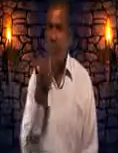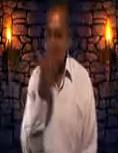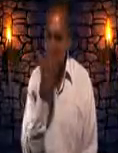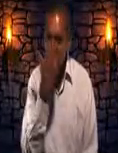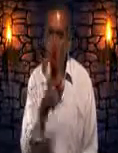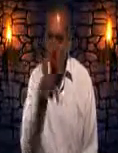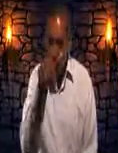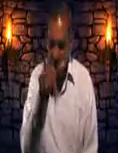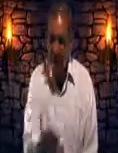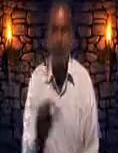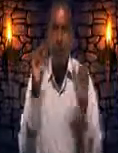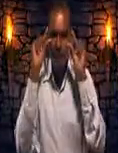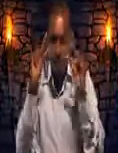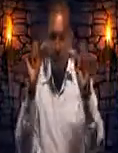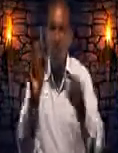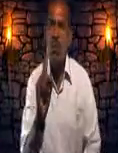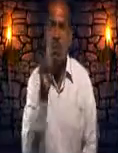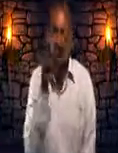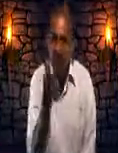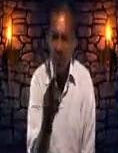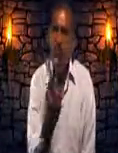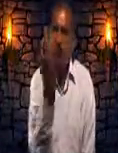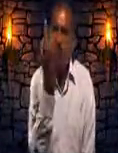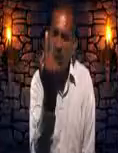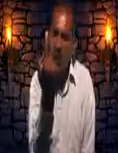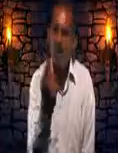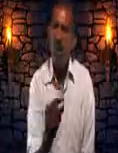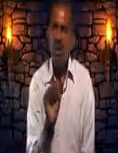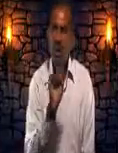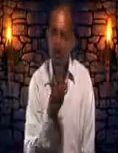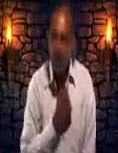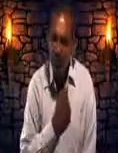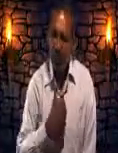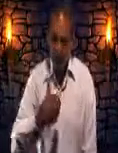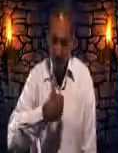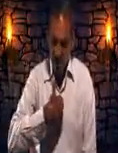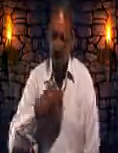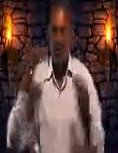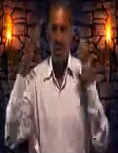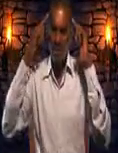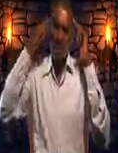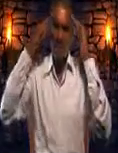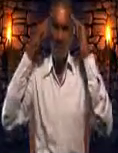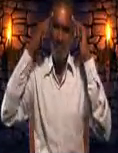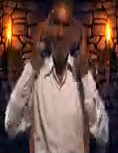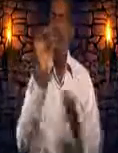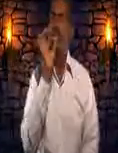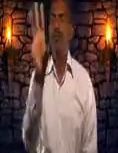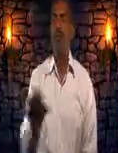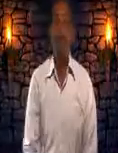இருந்தேன், இப்பொழுது காண்கிறேன், இது ஒன்றுதான் எனக்கு தெரியும் என்றான்.